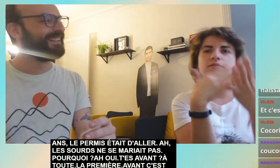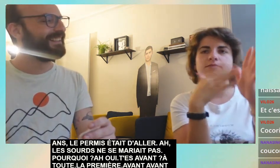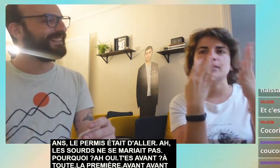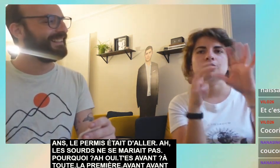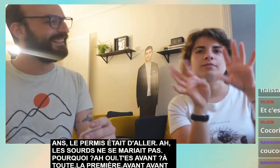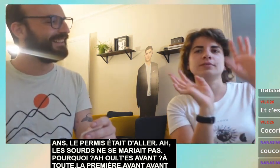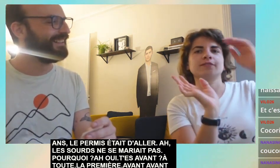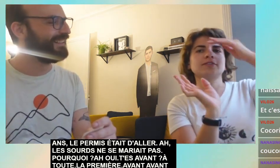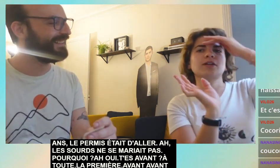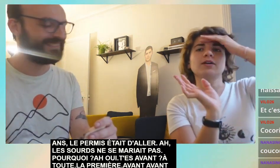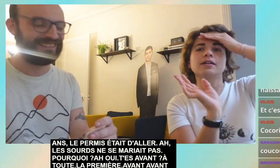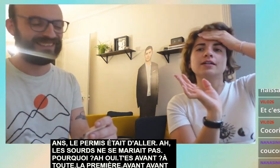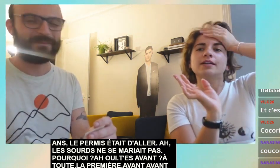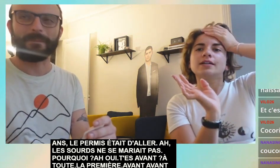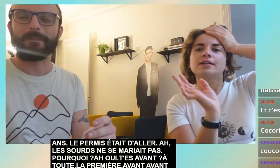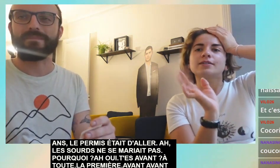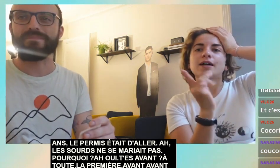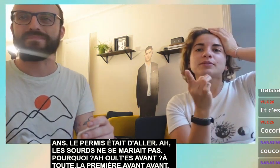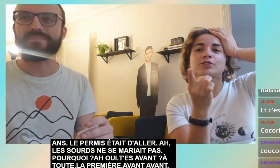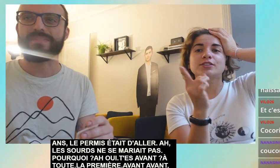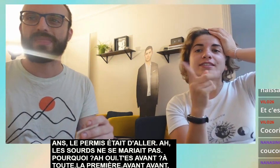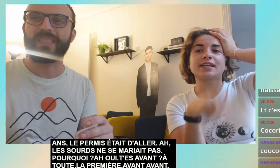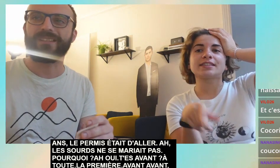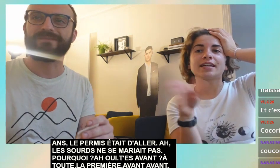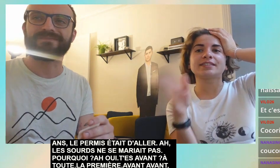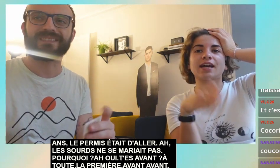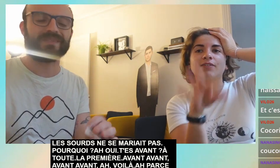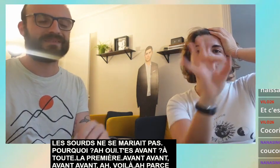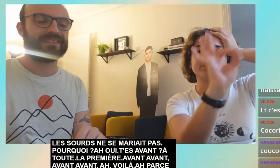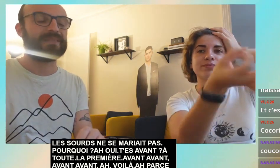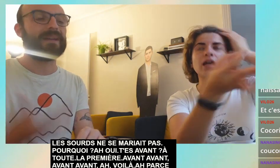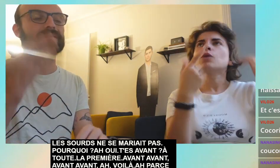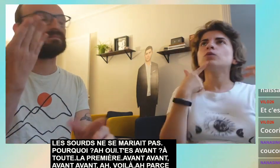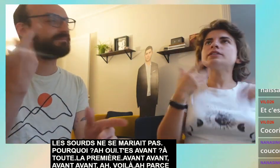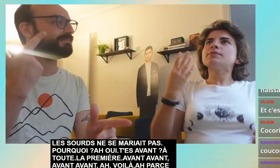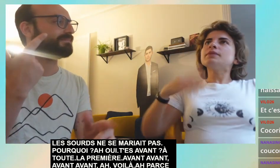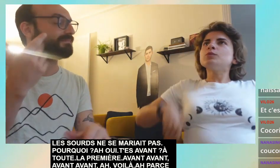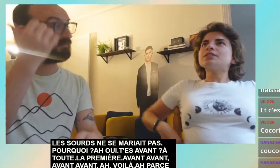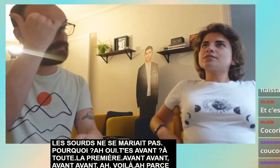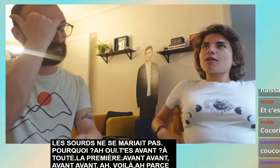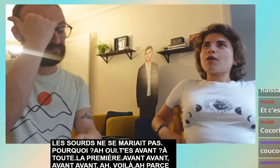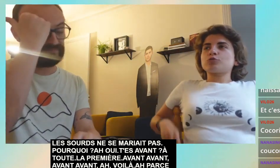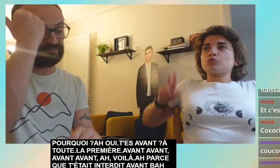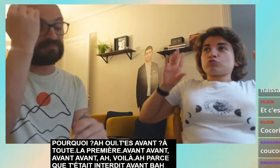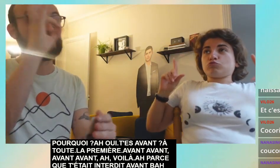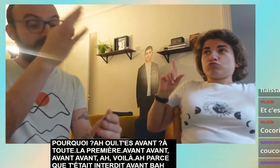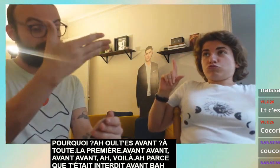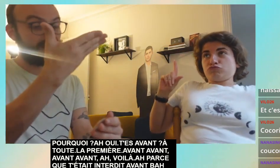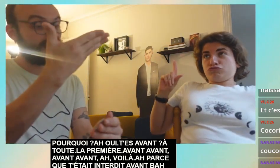pas mal à 1900. Ah, parce que t'étais interdit avant. Bah, Oui, t'es 1800.